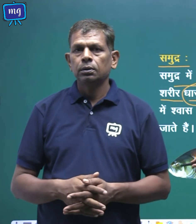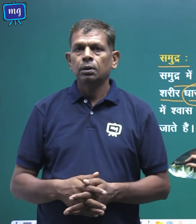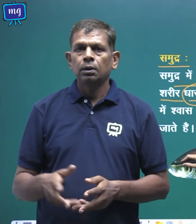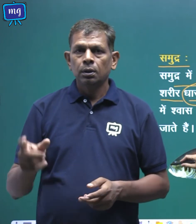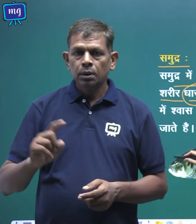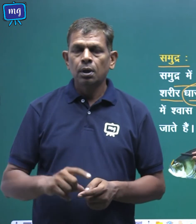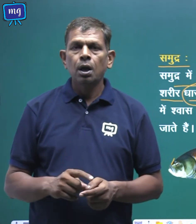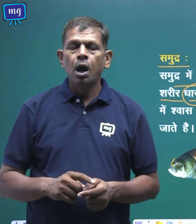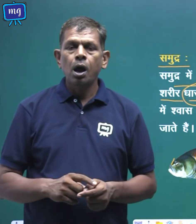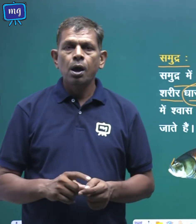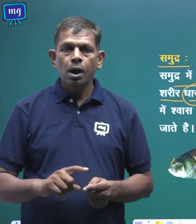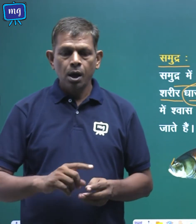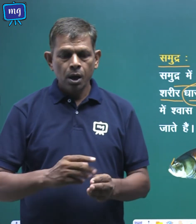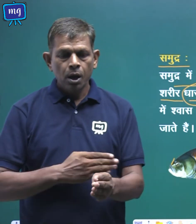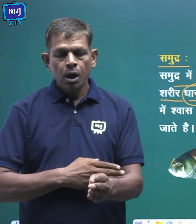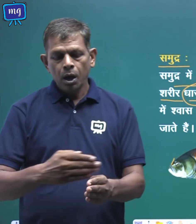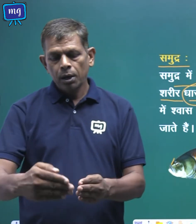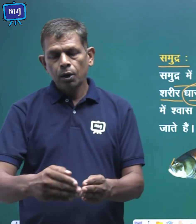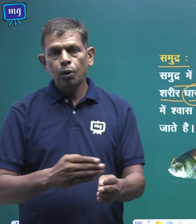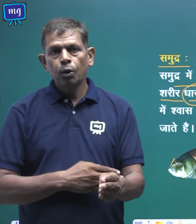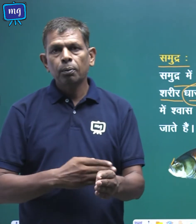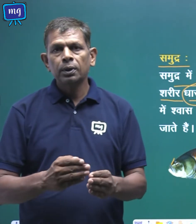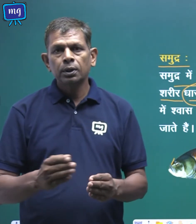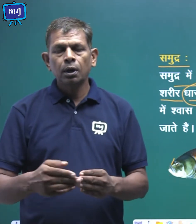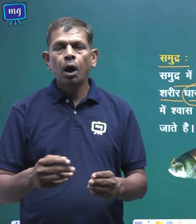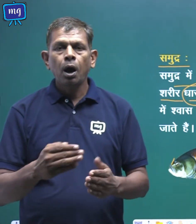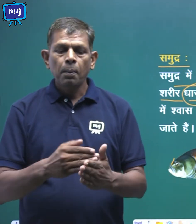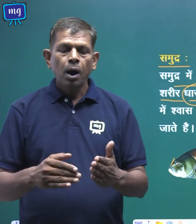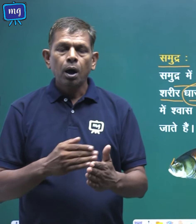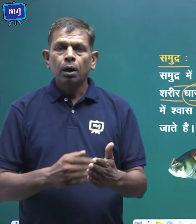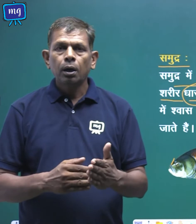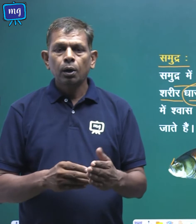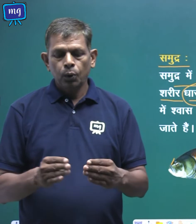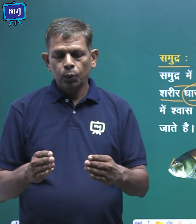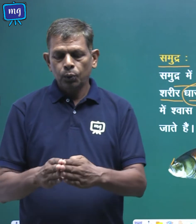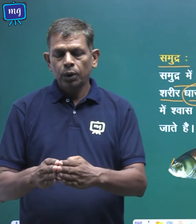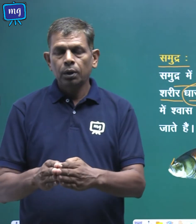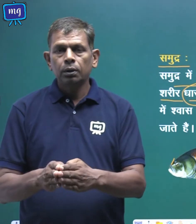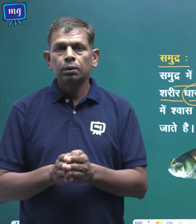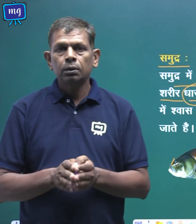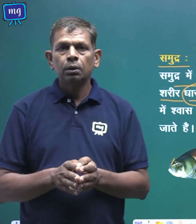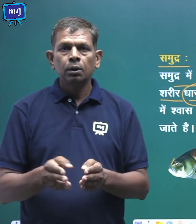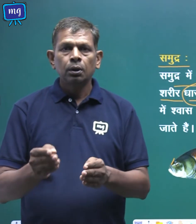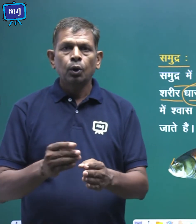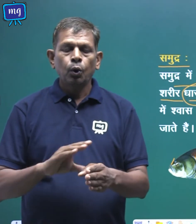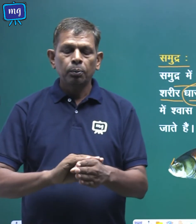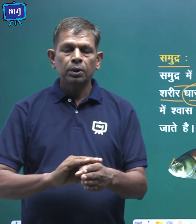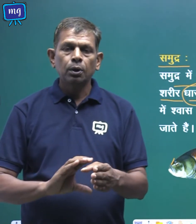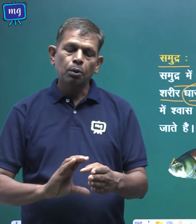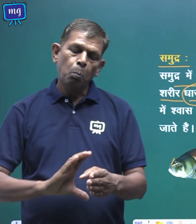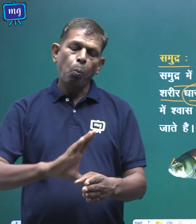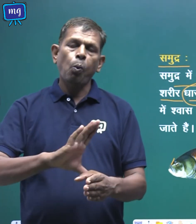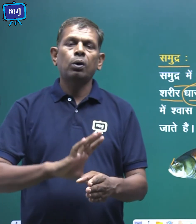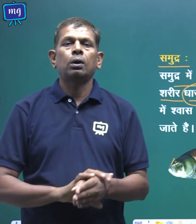कि आगे और पीछे का भाग नुकीला और बीच में